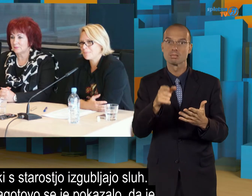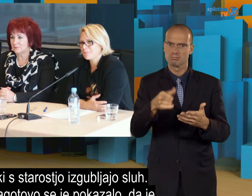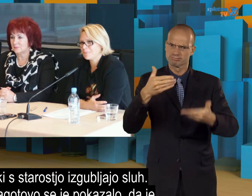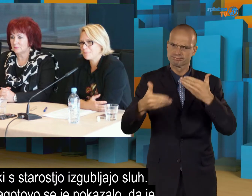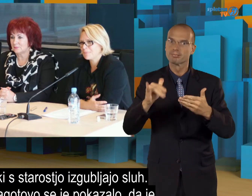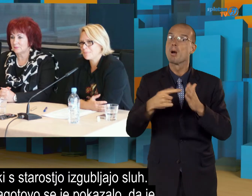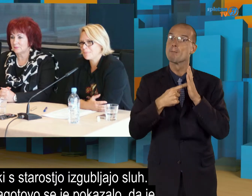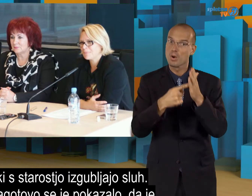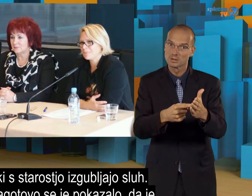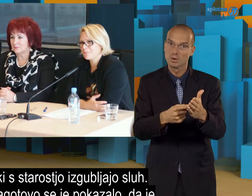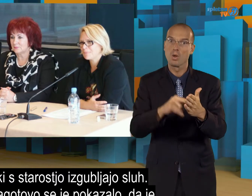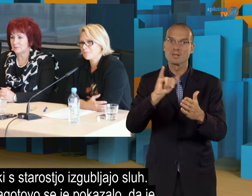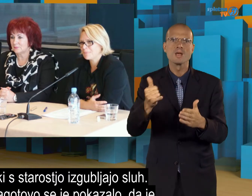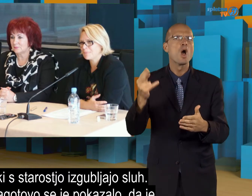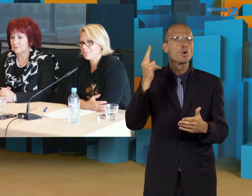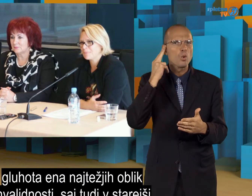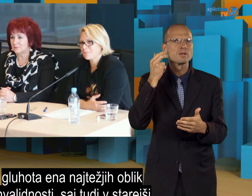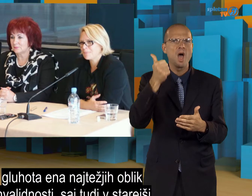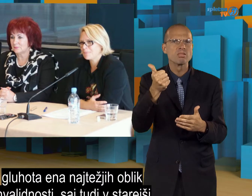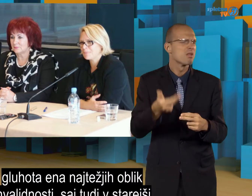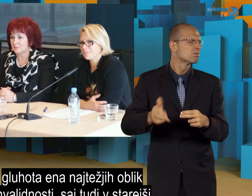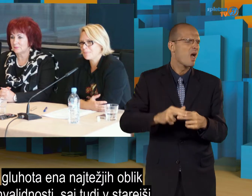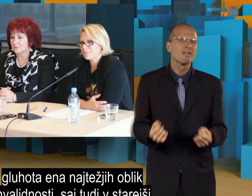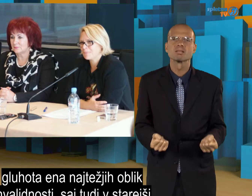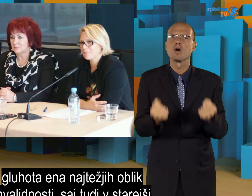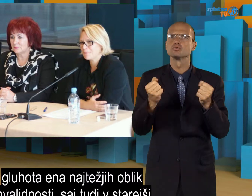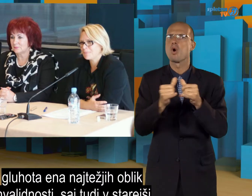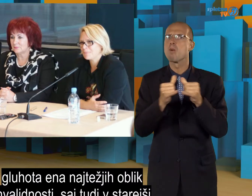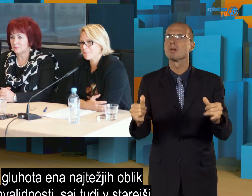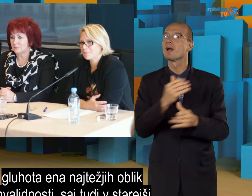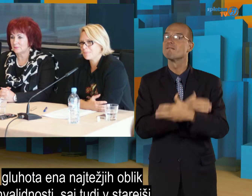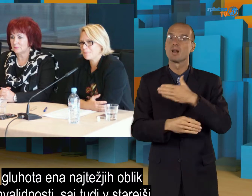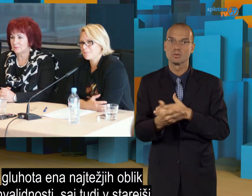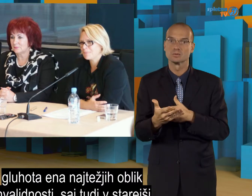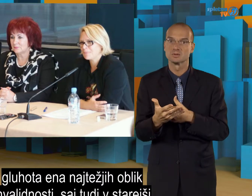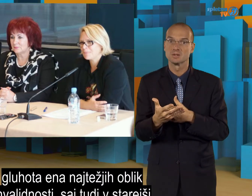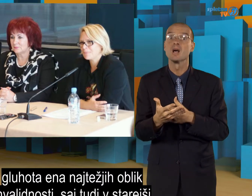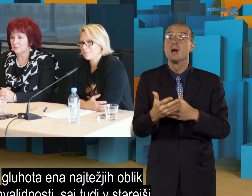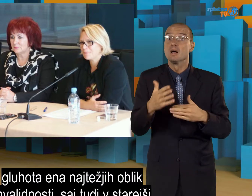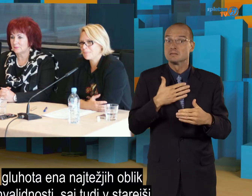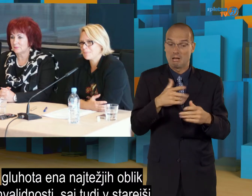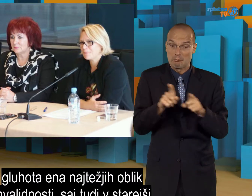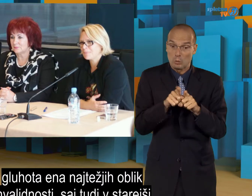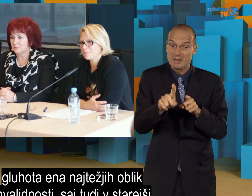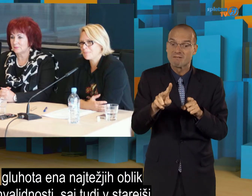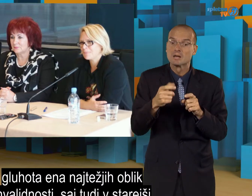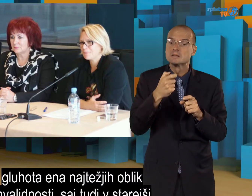Zagotovo se je pokazalo, da je gluhota ena najtežjih oblik invalidnosti, saj tudi v starejši dobi življenja pušča